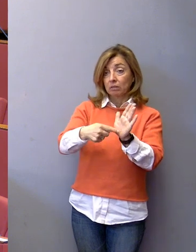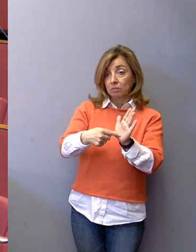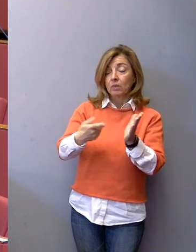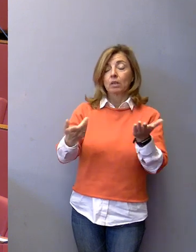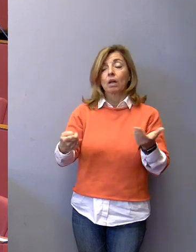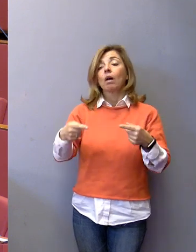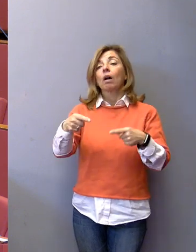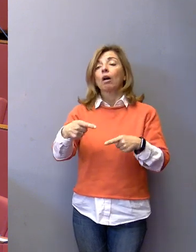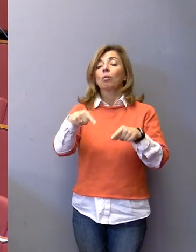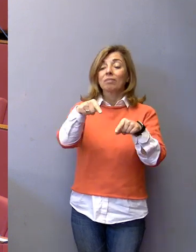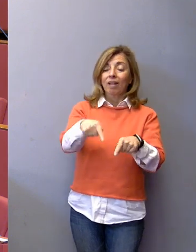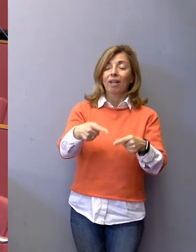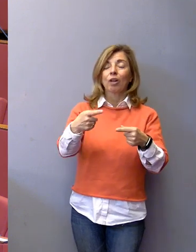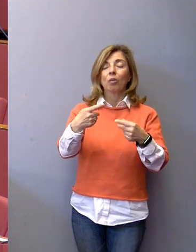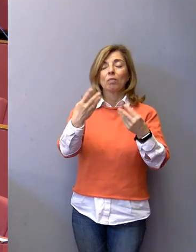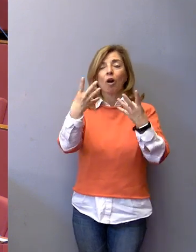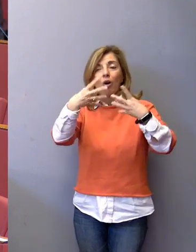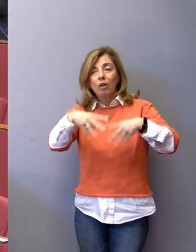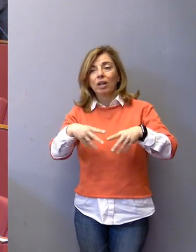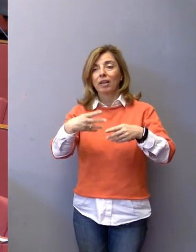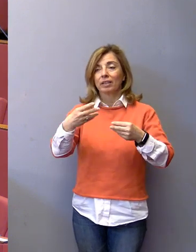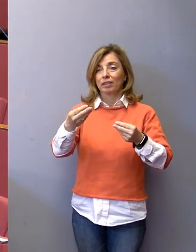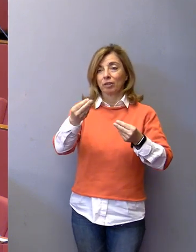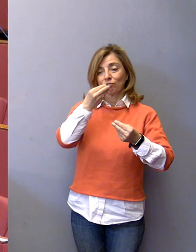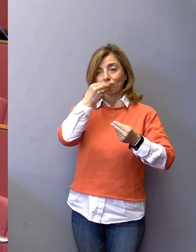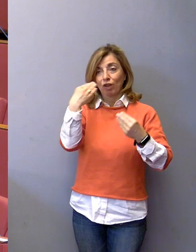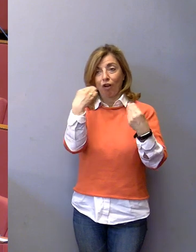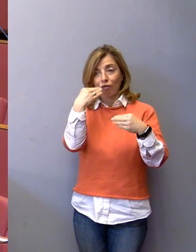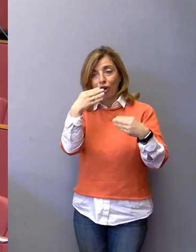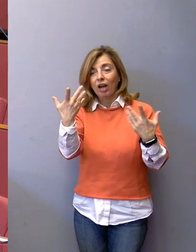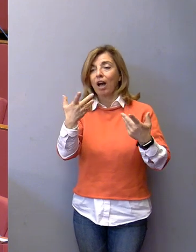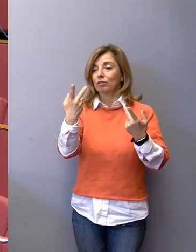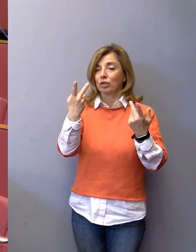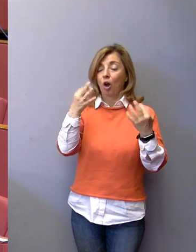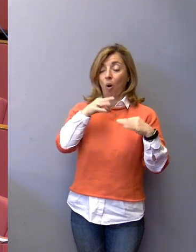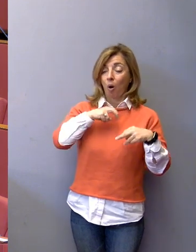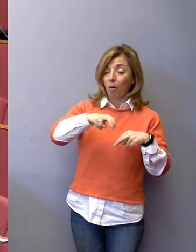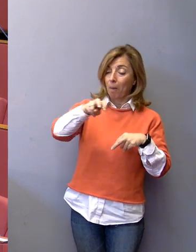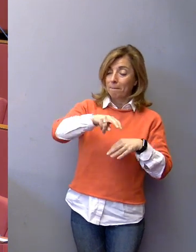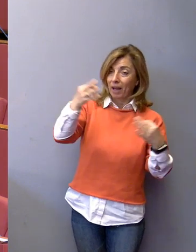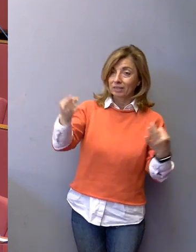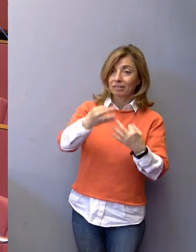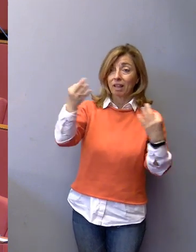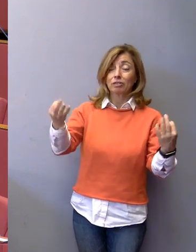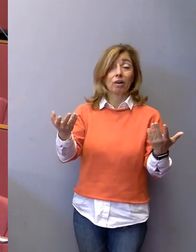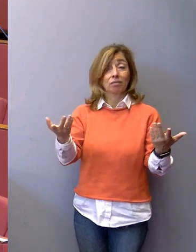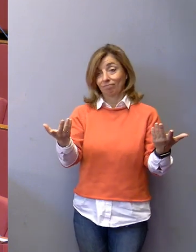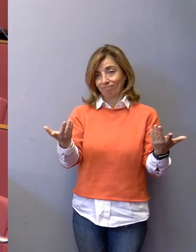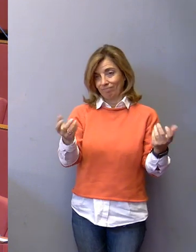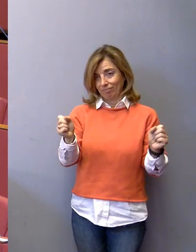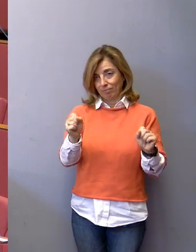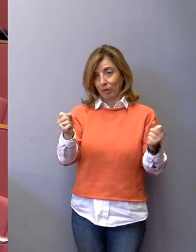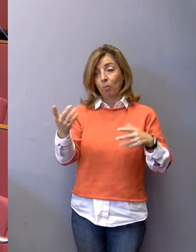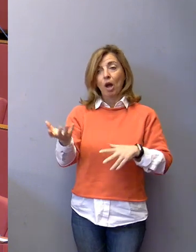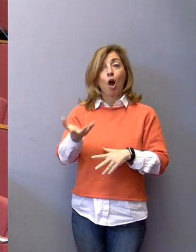biciclettate sbandierate focacciate Insomma non è un'opera spettacolare ma le assicuro che è importantissima